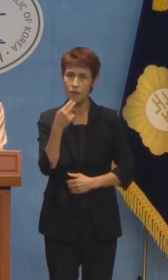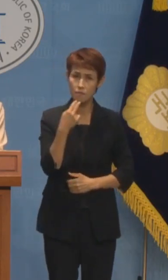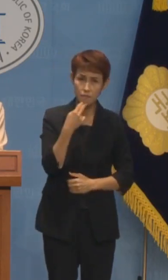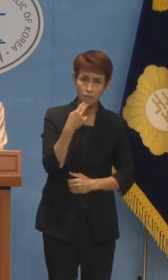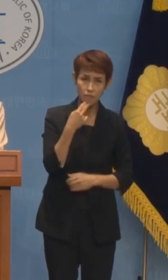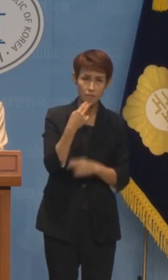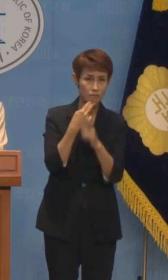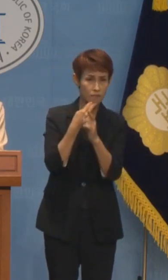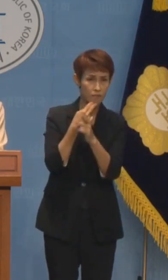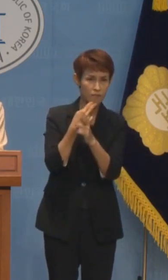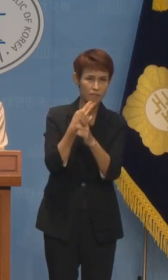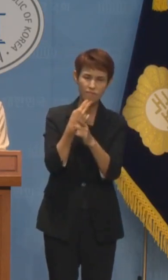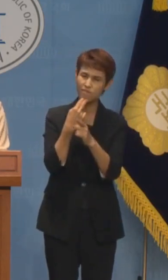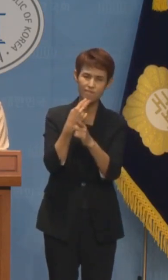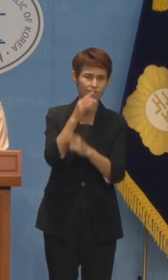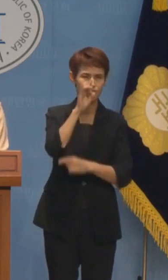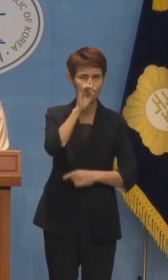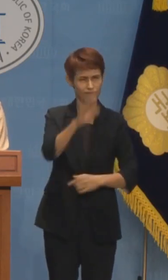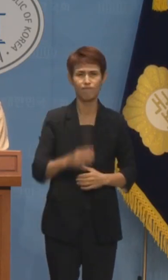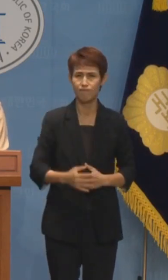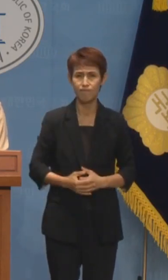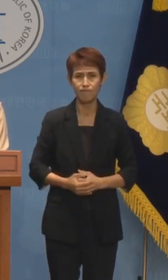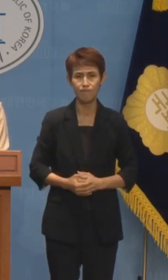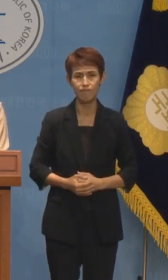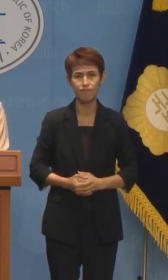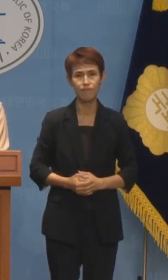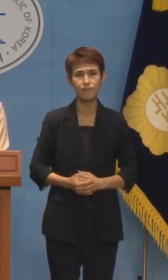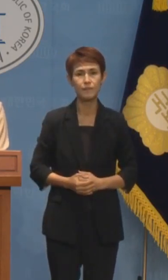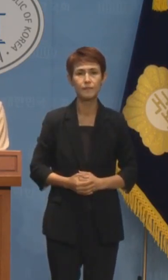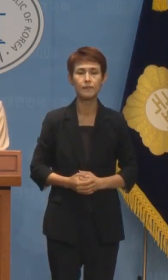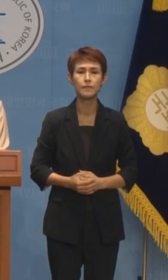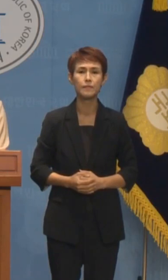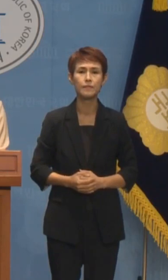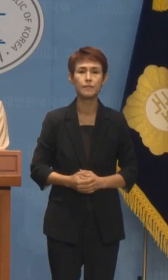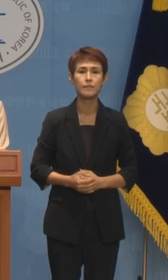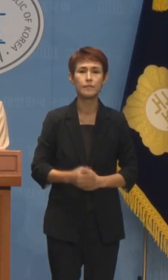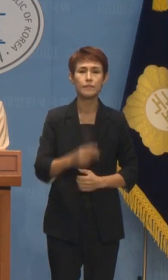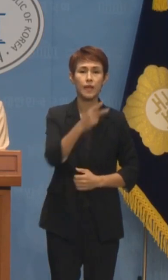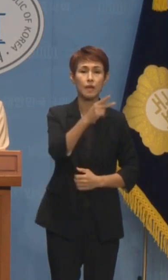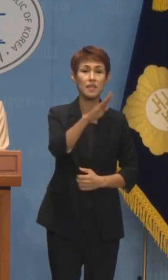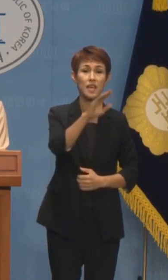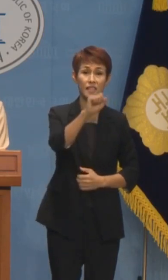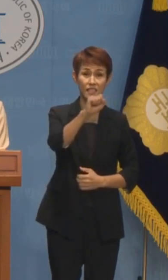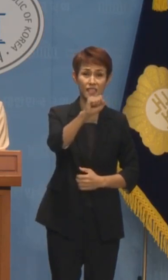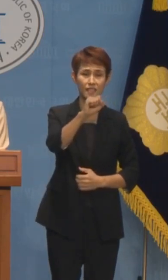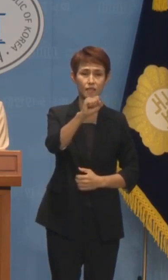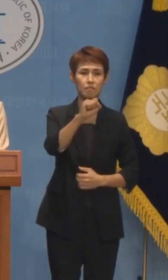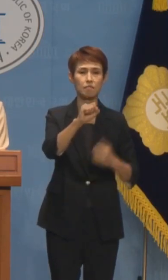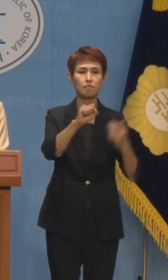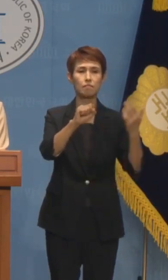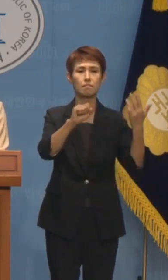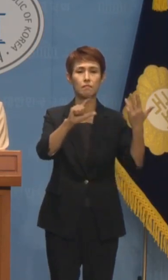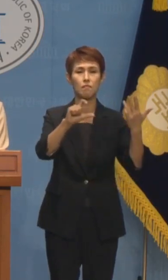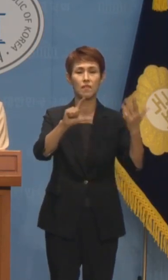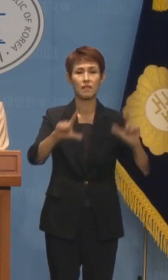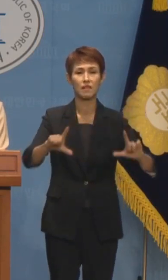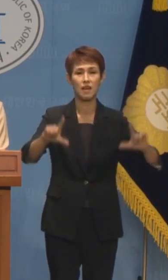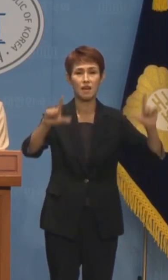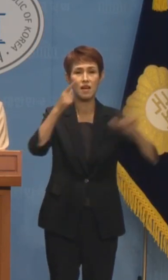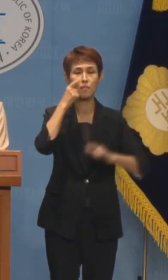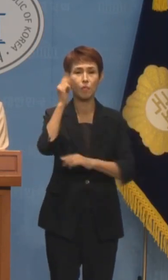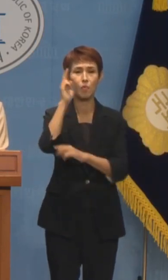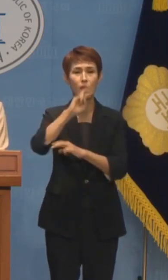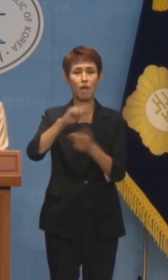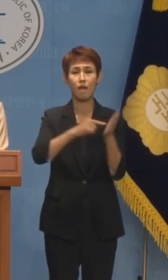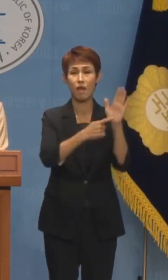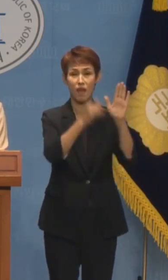불리한지 이것이 되어서는 안 되지 않겠습니까 KBS 광복절 기미가요 방송에도 별다른 언급이 없었던